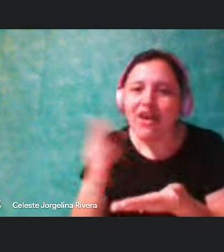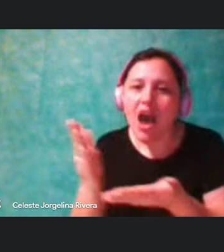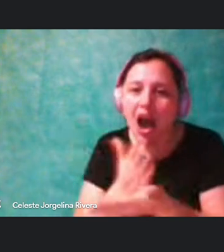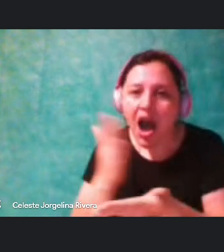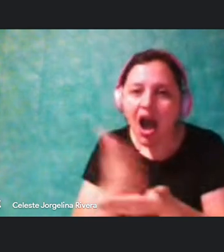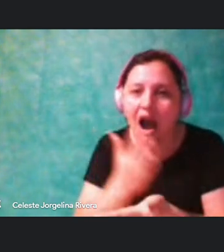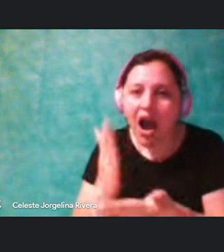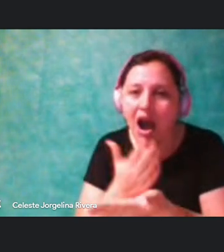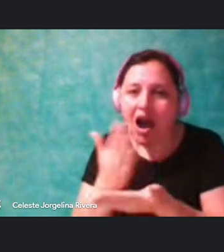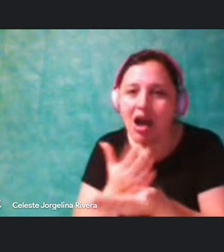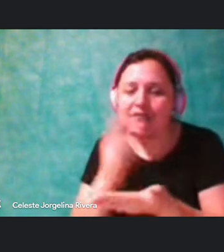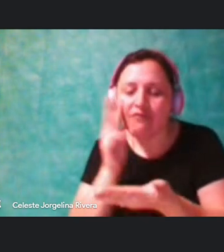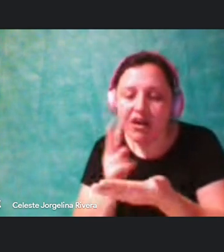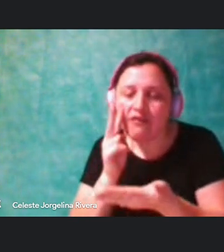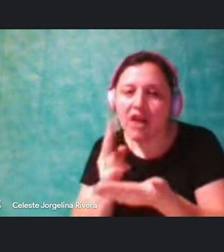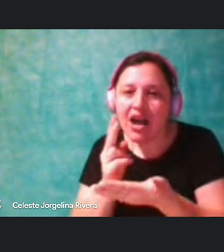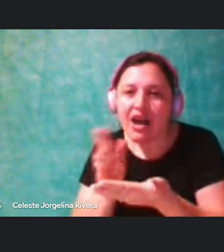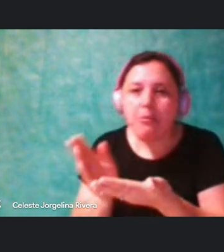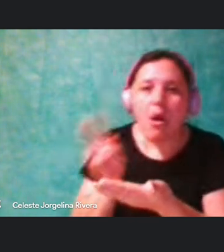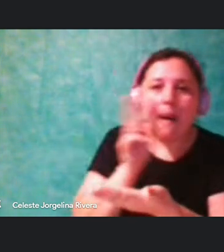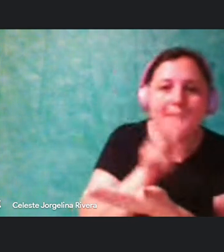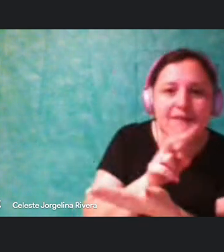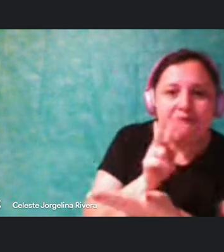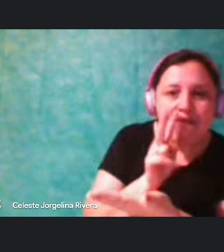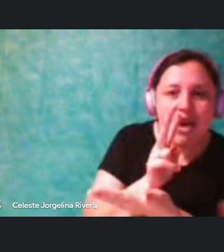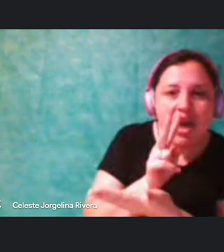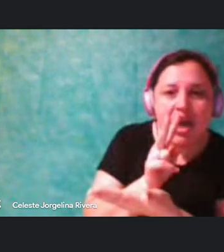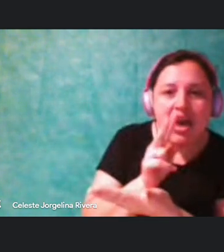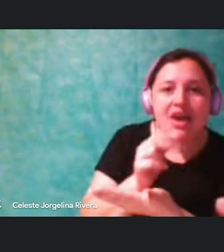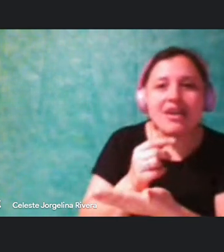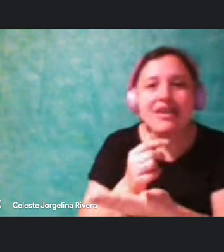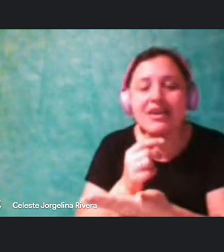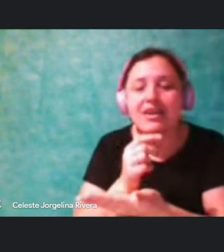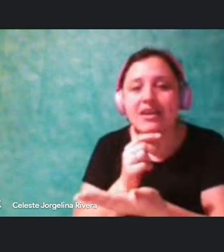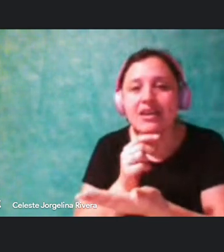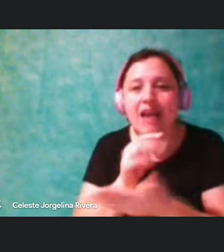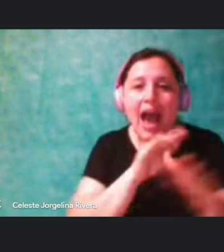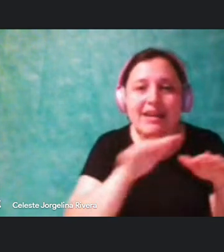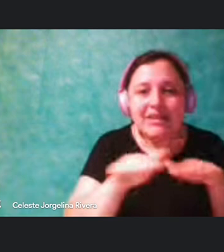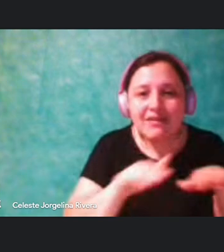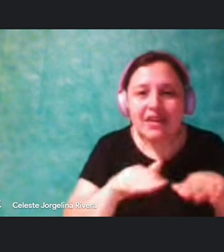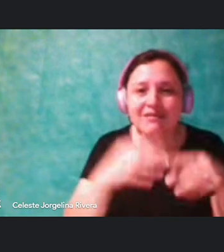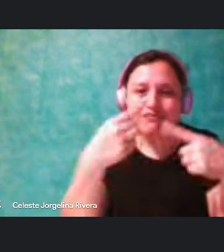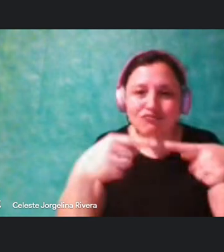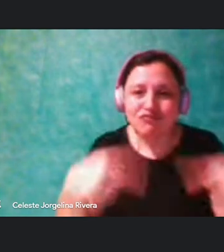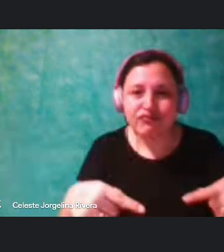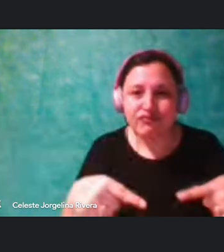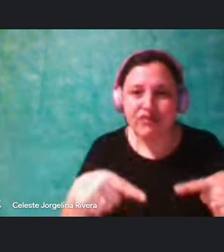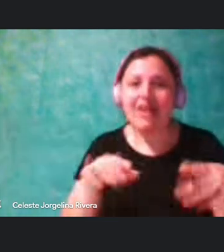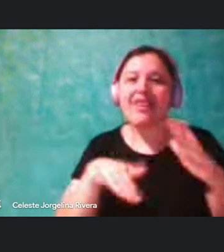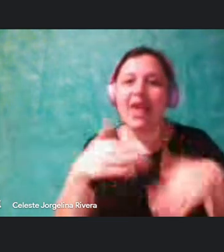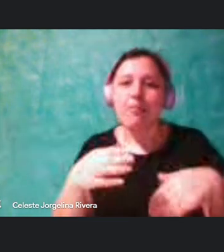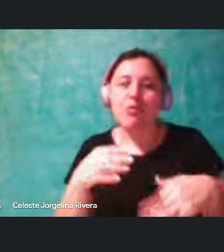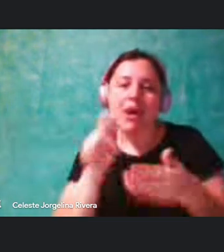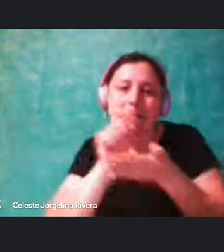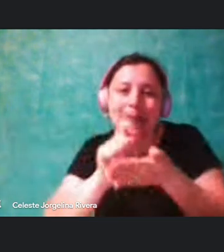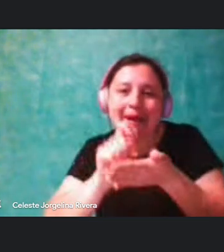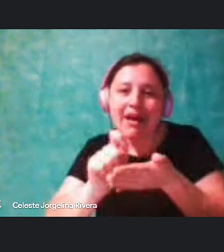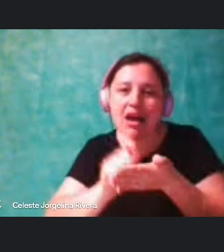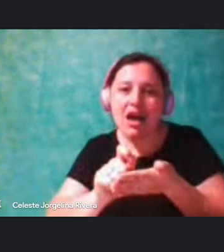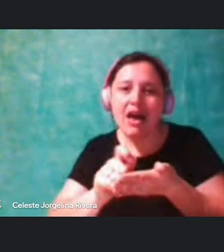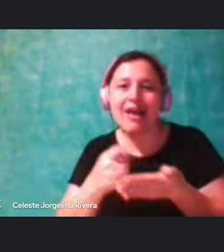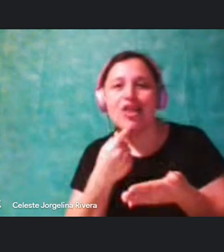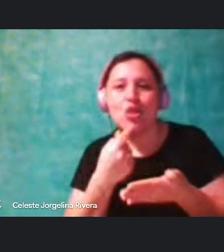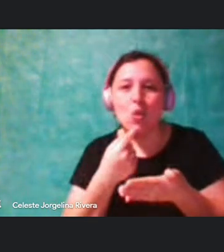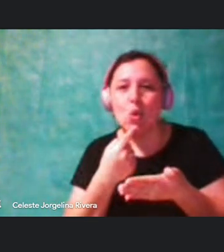las actividades y anotando las dudas para en algún momento o en la consulta o en la clase